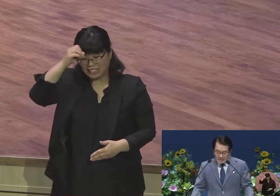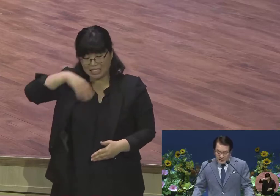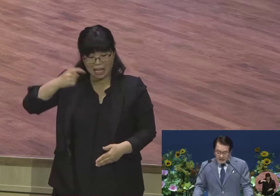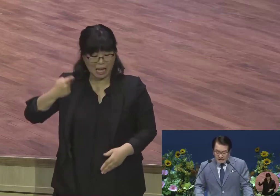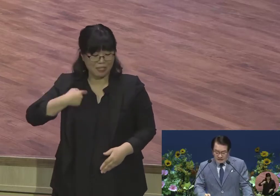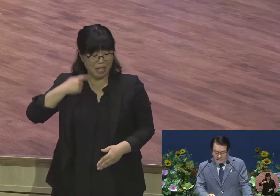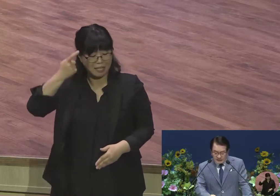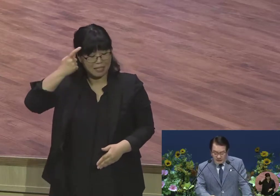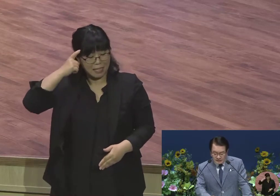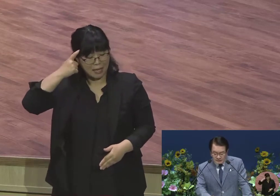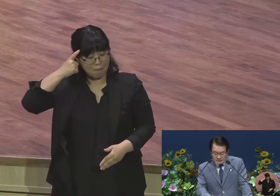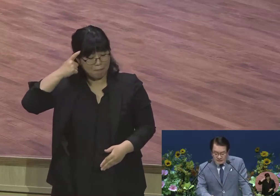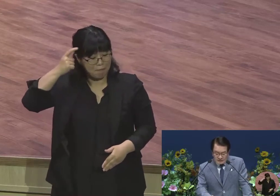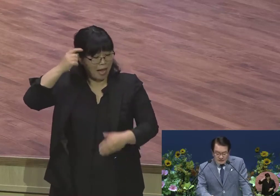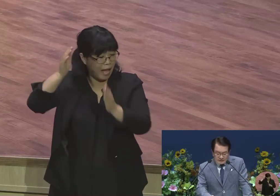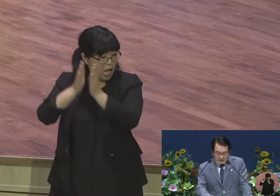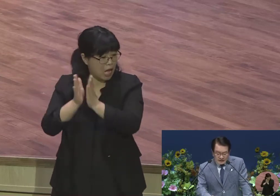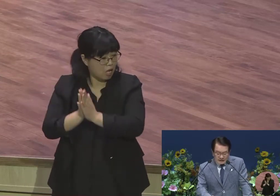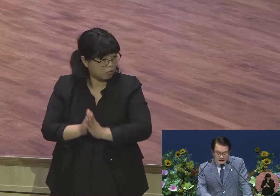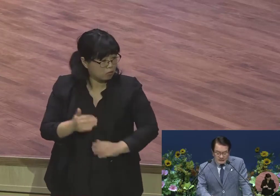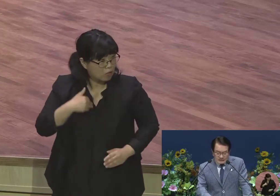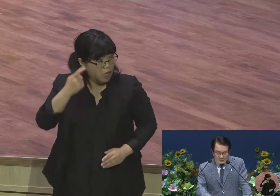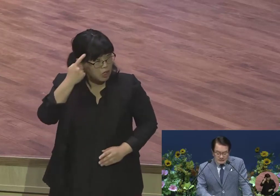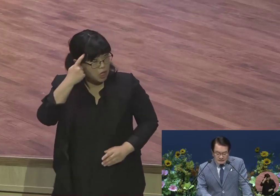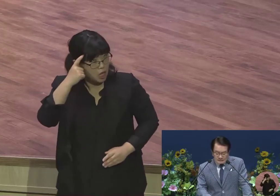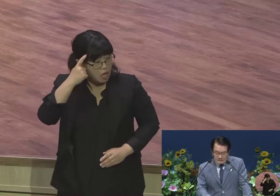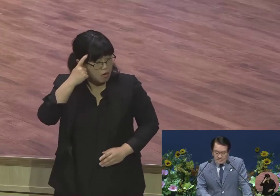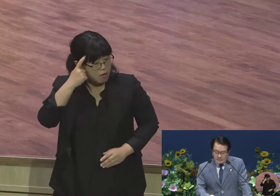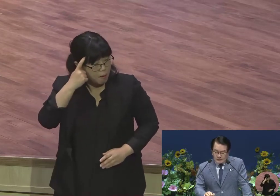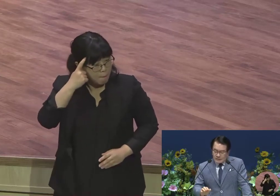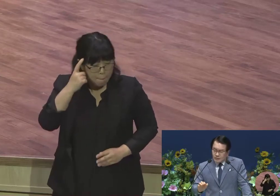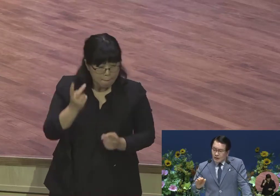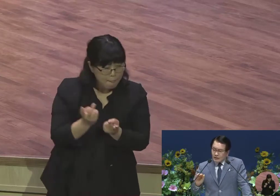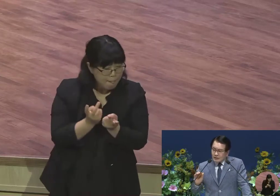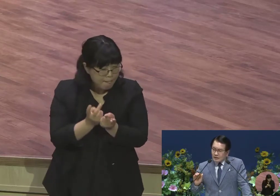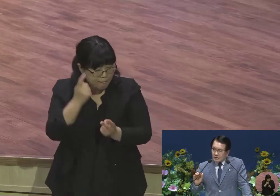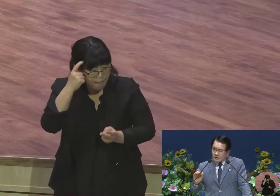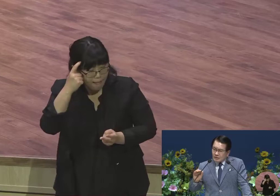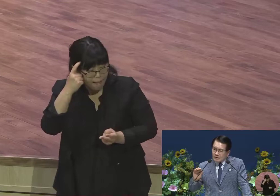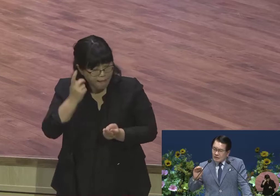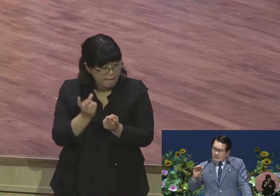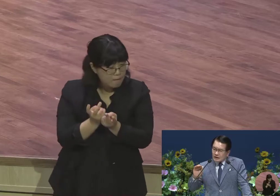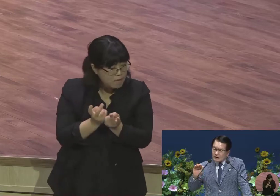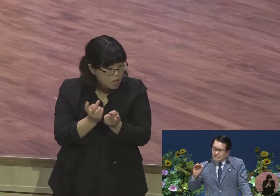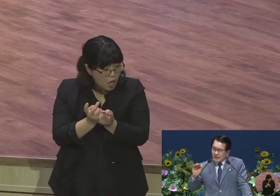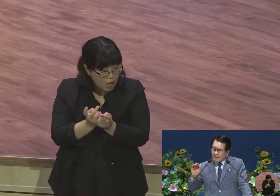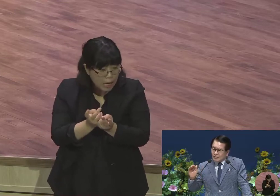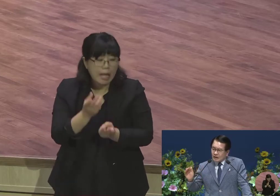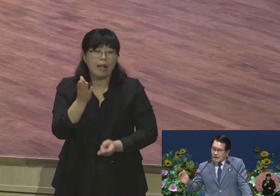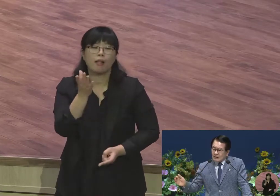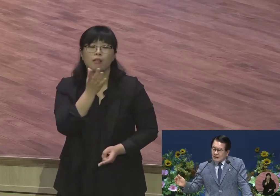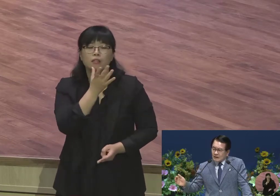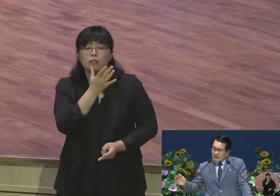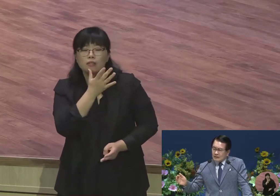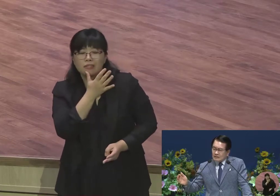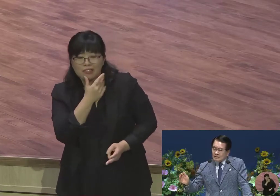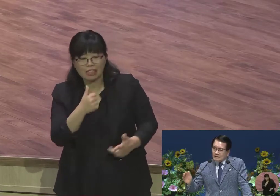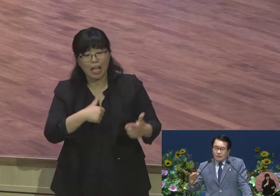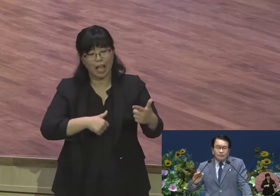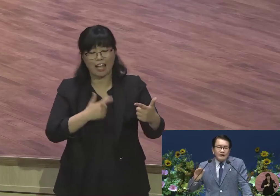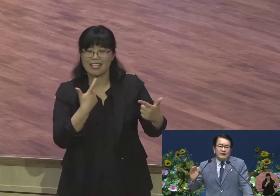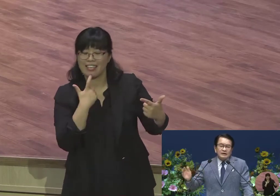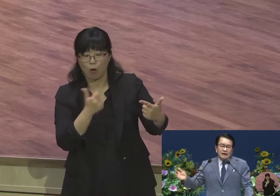받았는데요 자 리부가 어떻게요 이 자기 방법대로 하니까